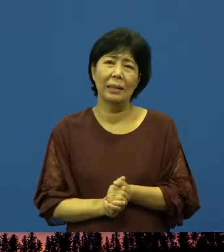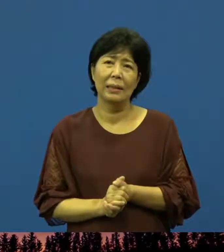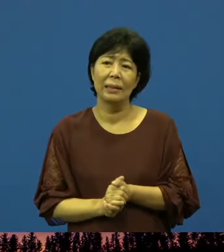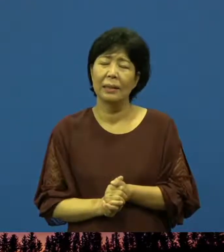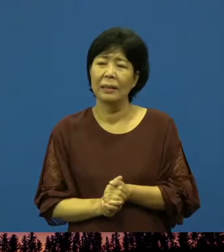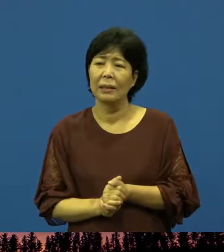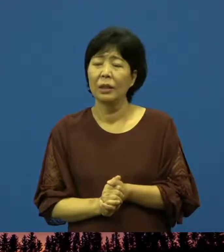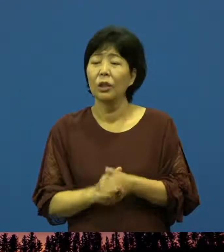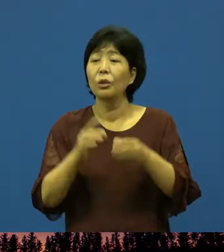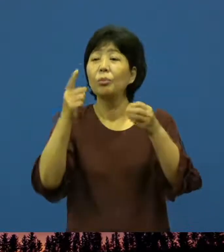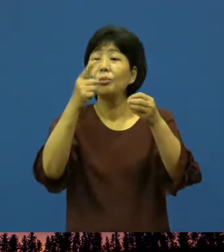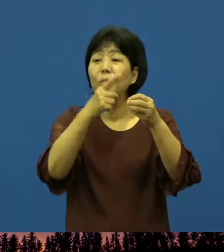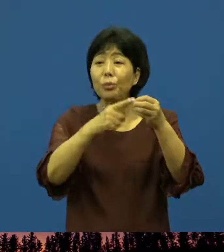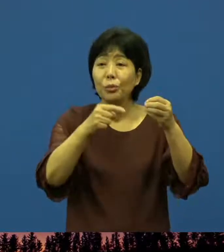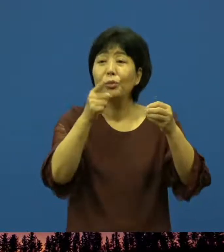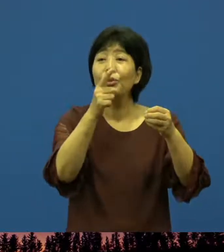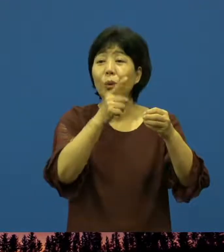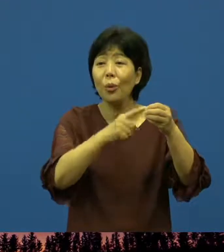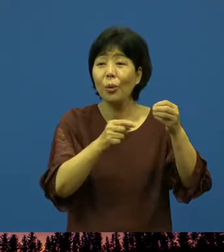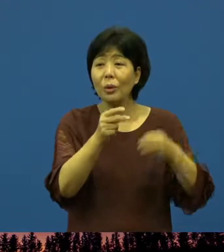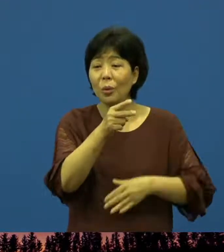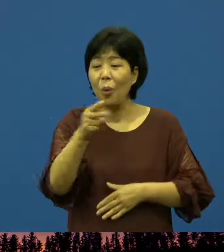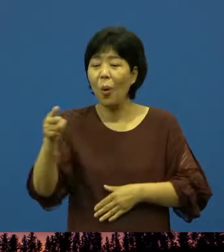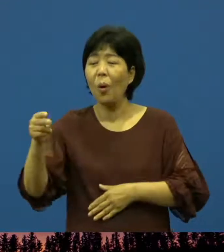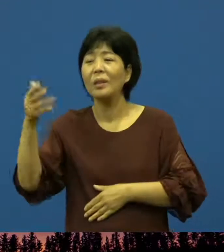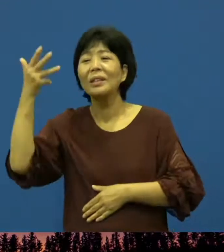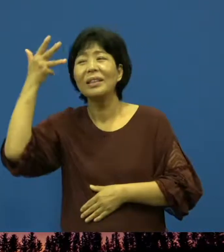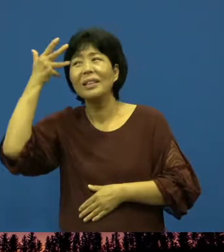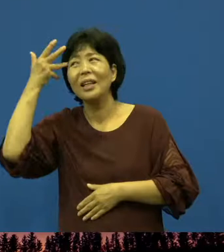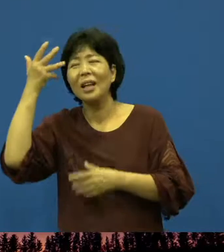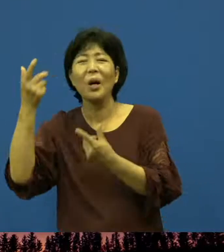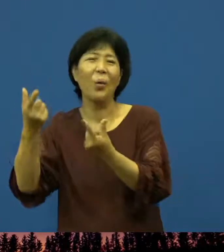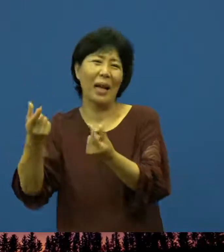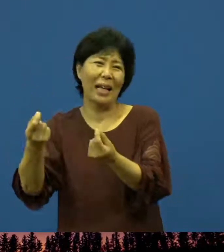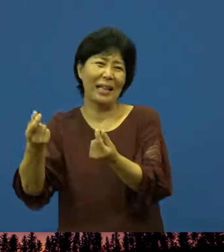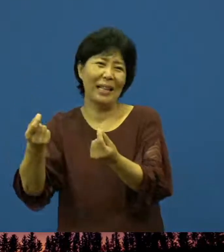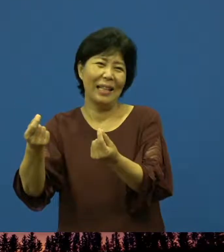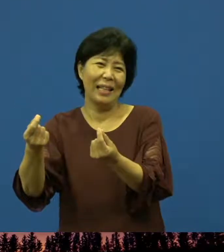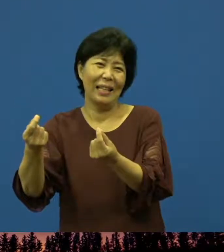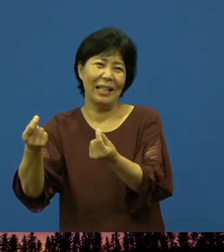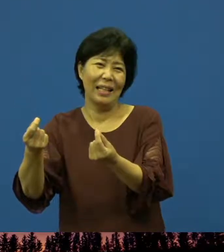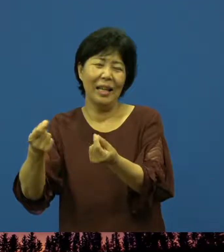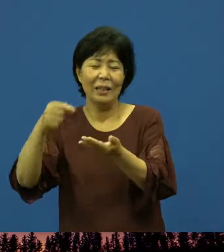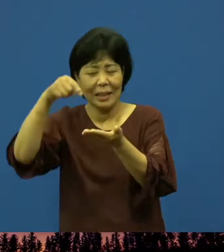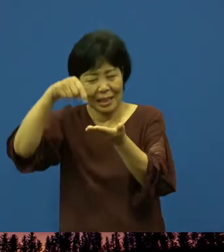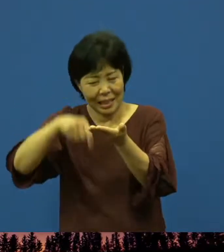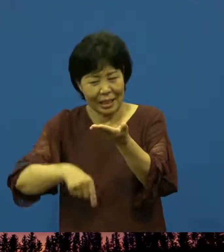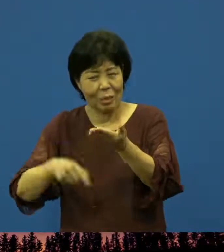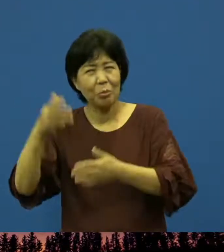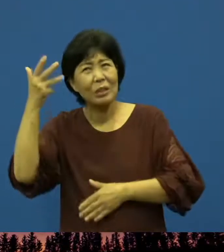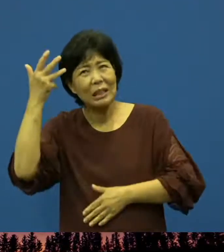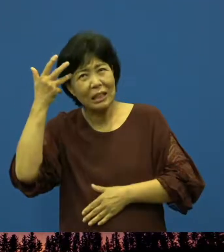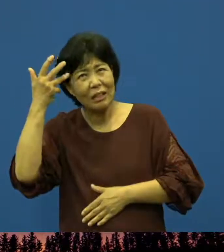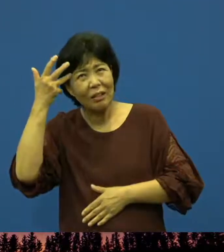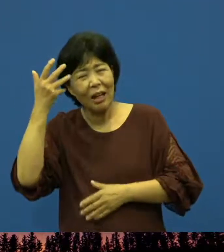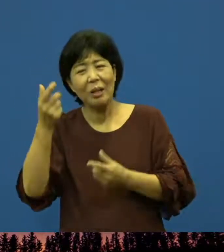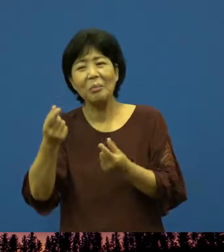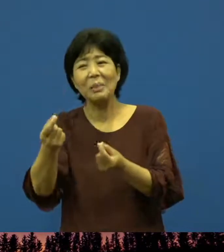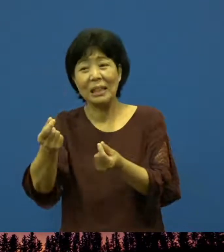여러분, 불교는 사실 철학인 거죠. 하나의 철학이라고 하죠. 아주 심오한 부분이 있습니다. 철학이 있습니다.